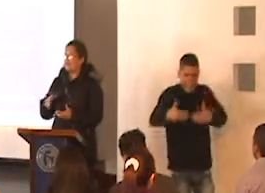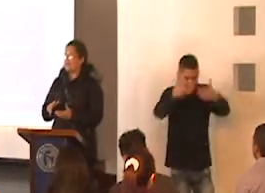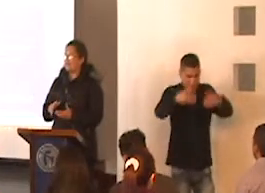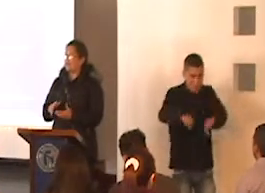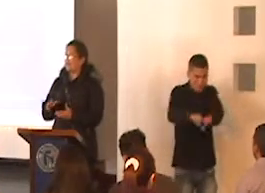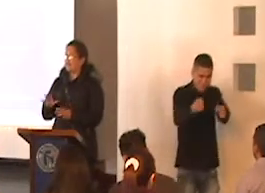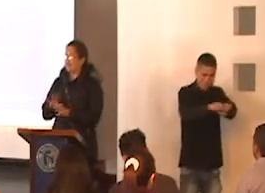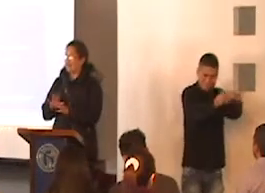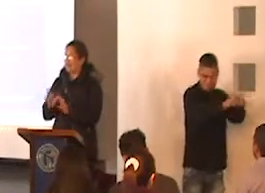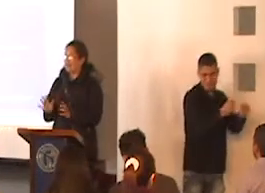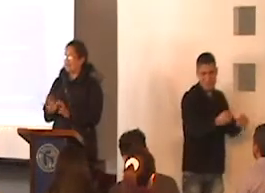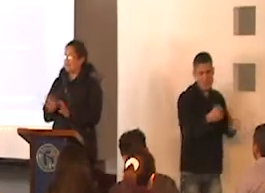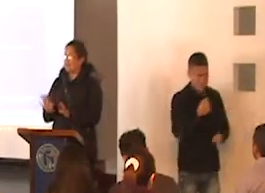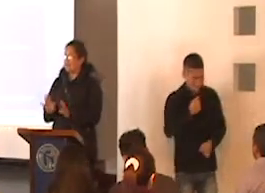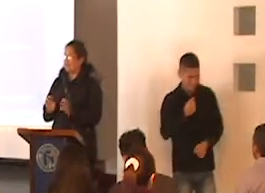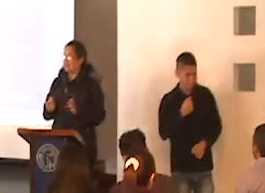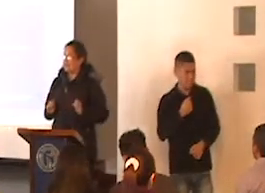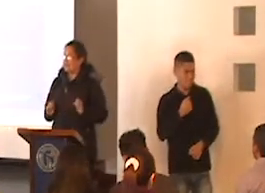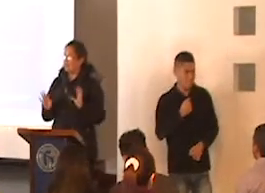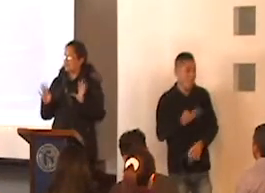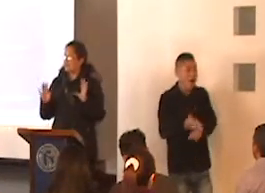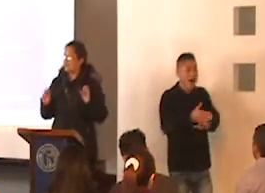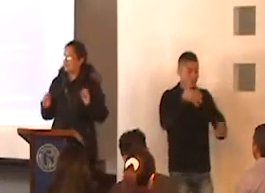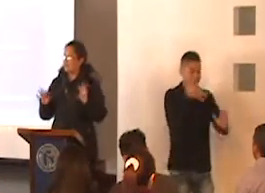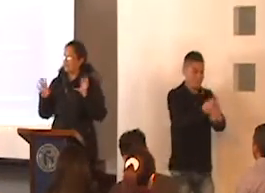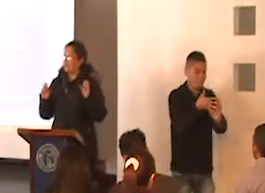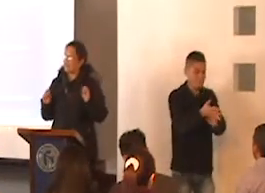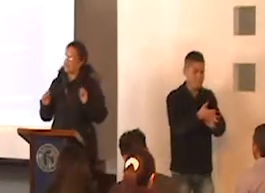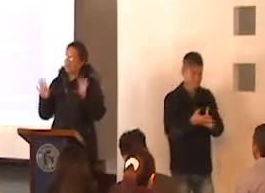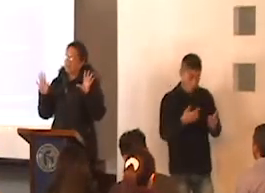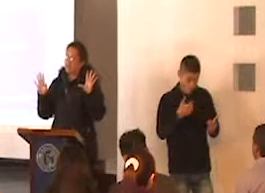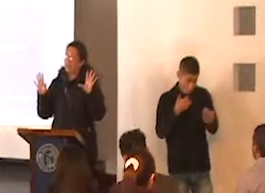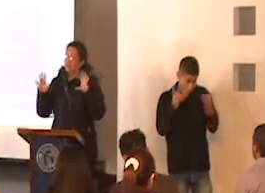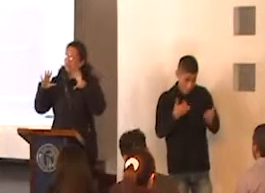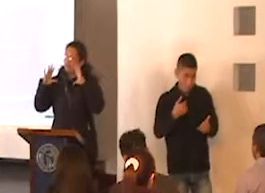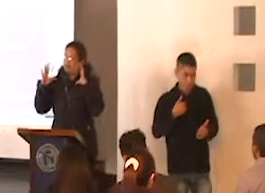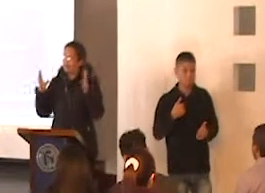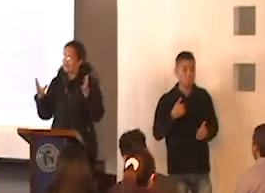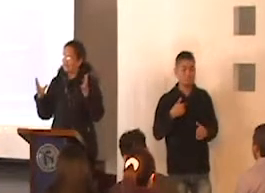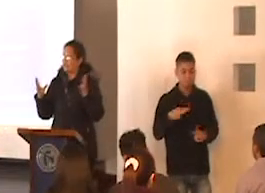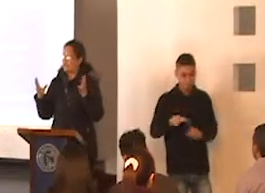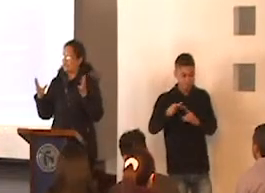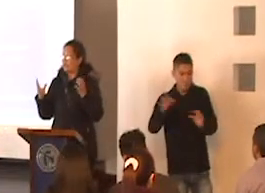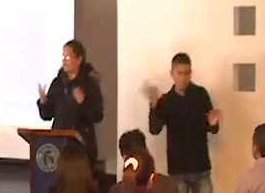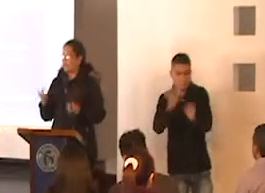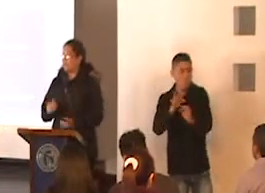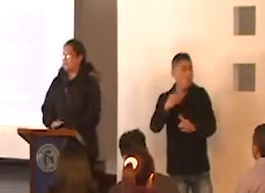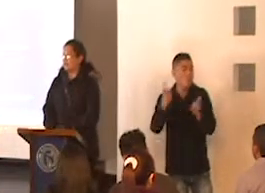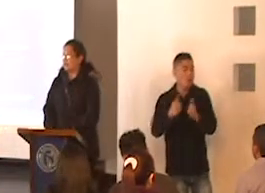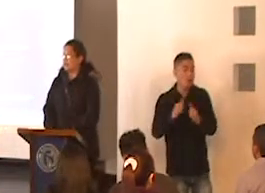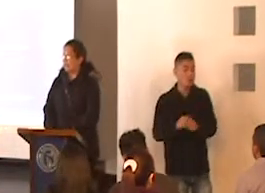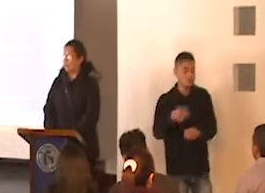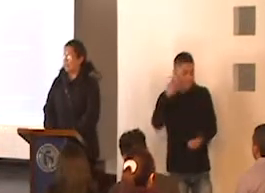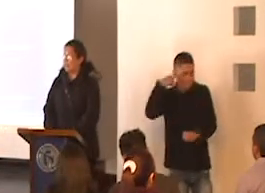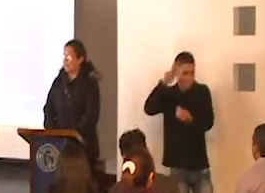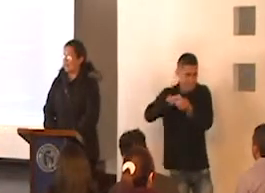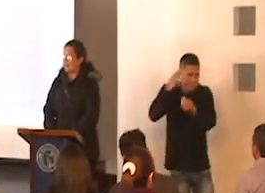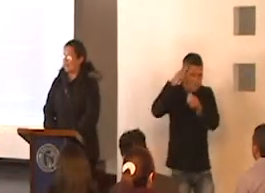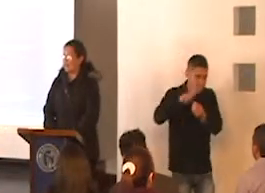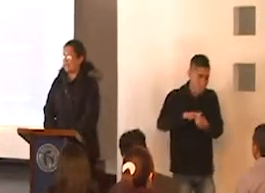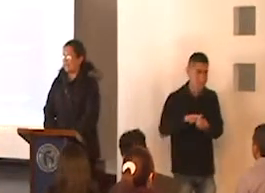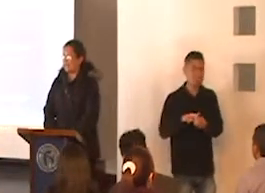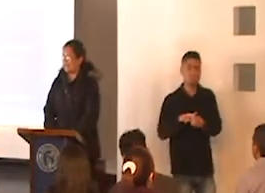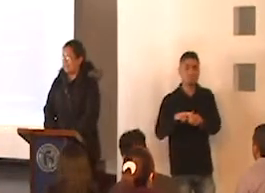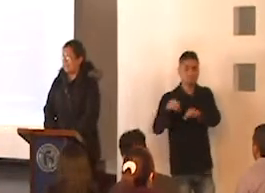para mí la especialización en este momento es un poco ya entrar a lo que es romper actitudes para poder empezar a hacer